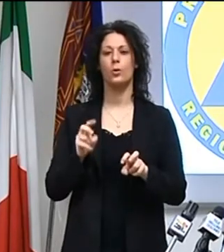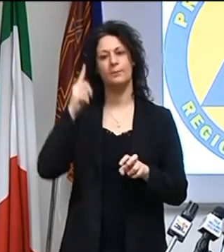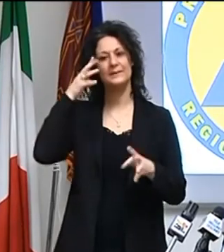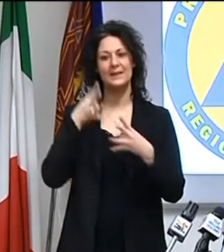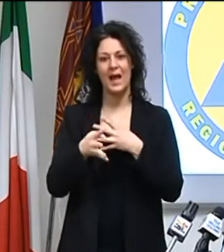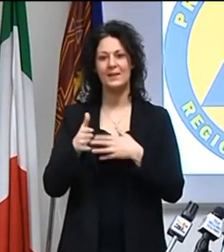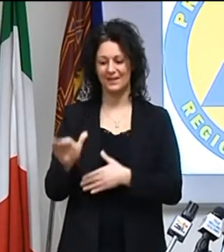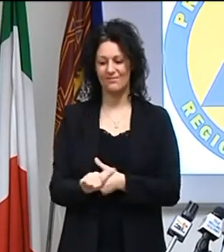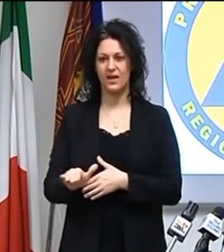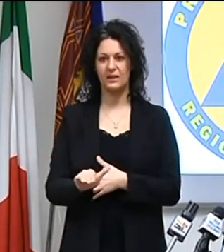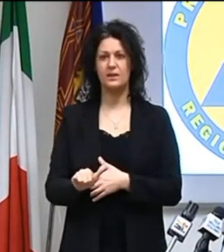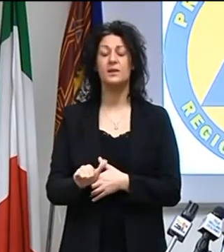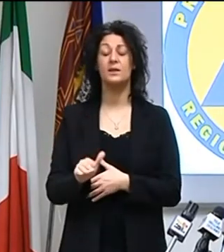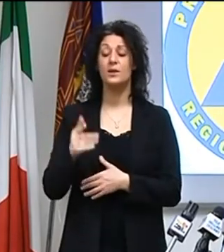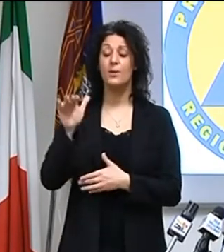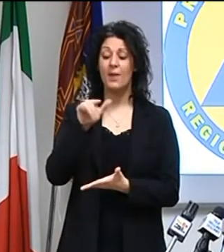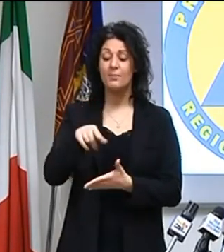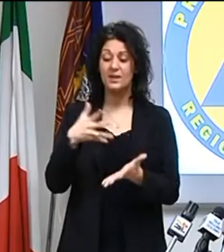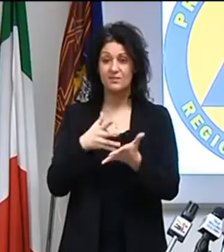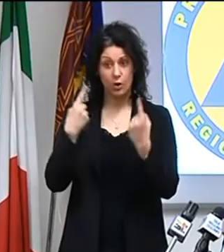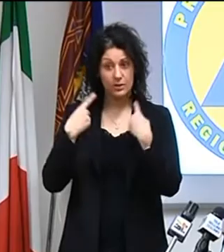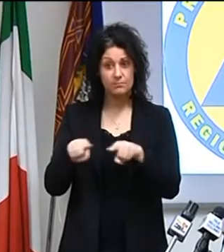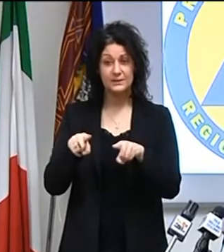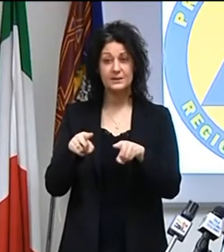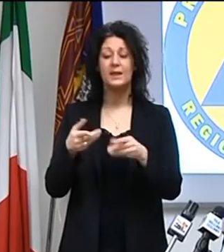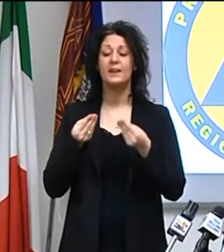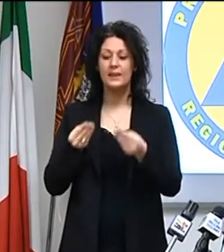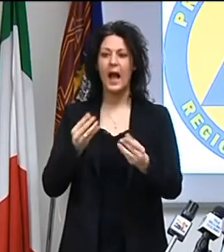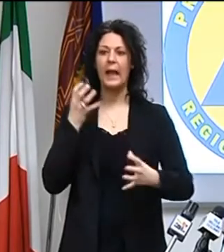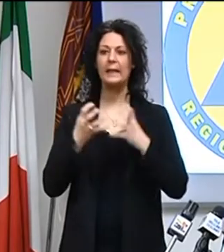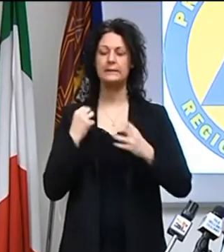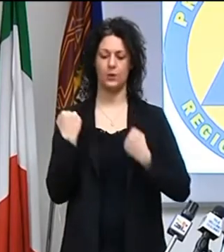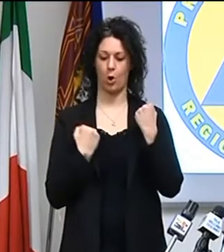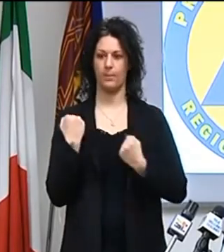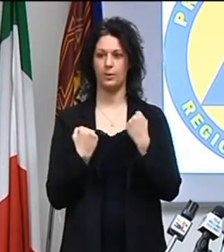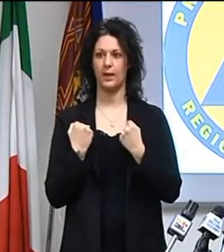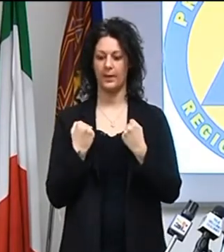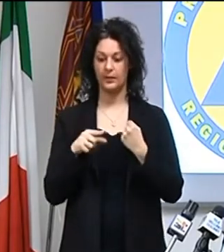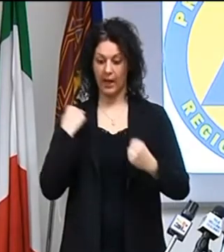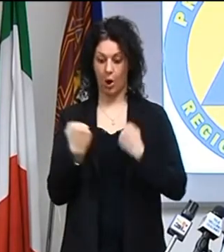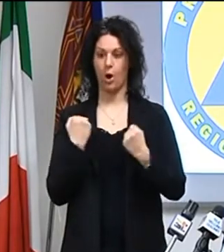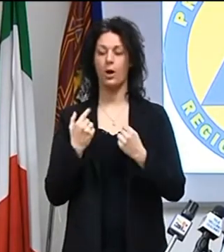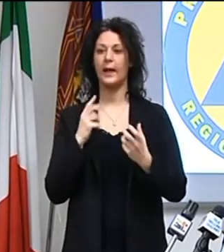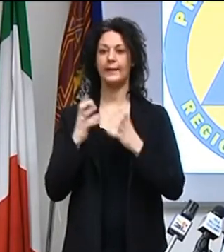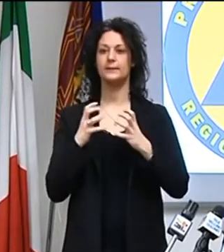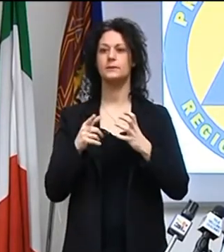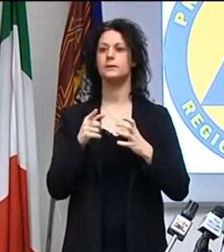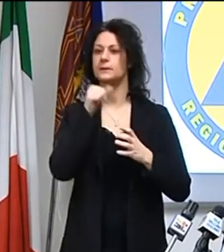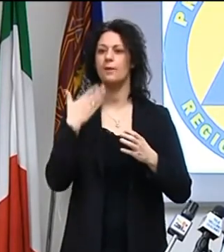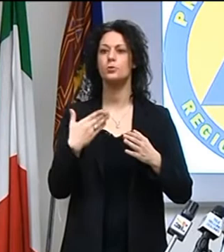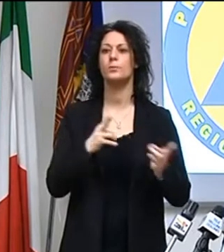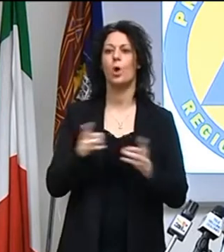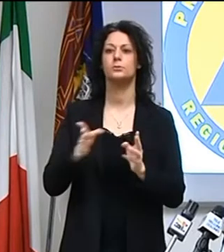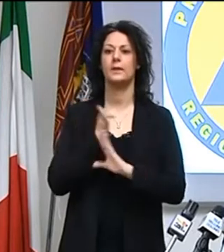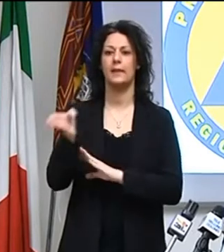rimanere troppo in casa per questi soggetti creava delle crisi comportamentali che poi implicavano anche i ricoveri ospedalieri, quindi da evitare in